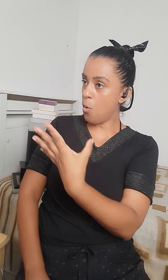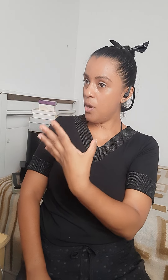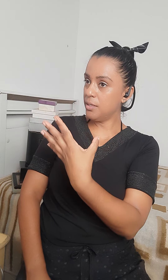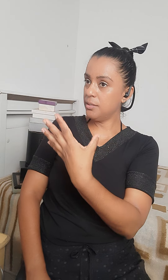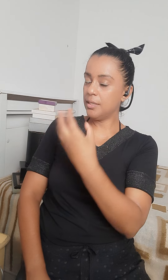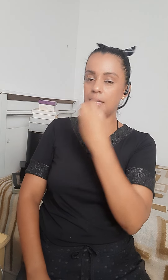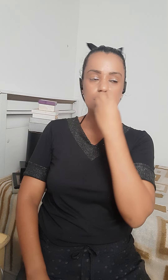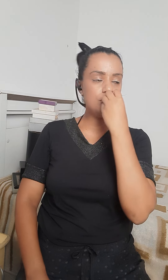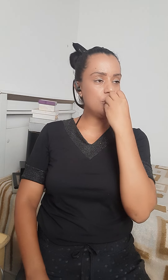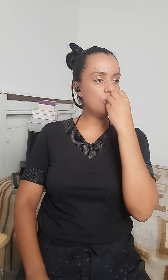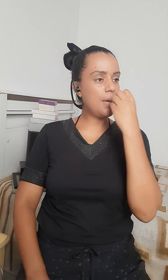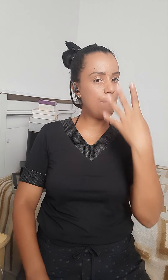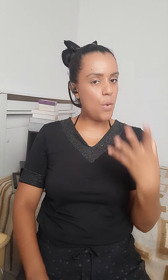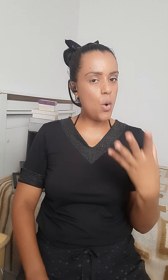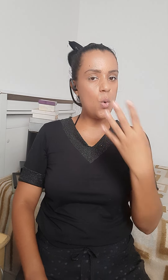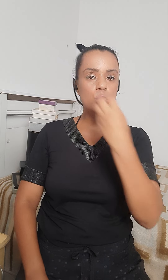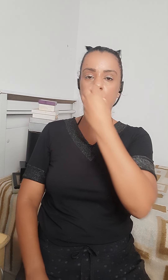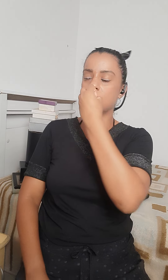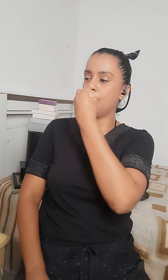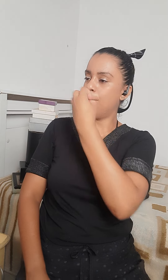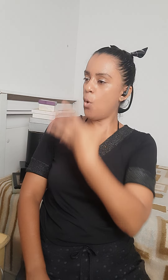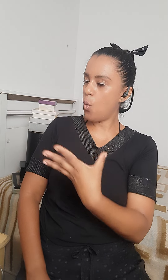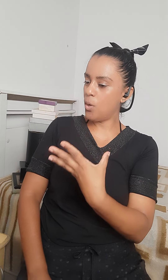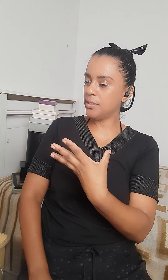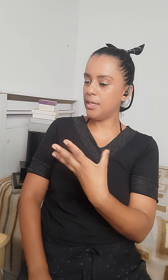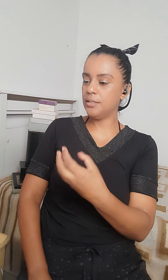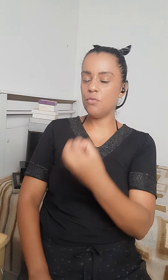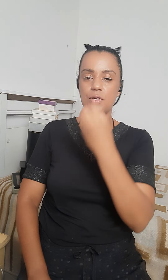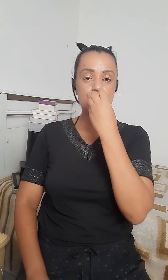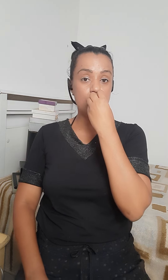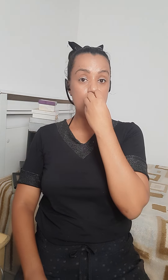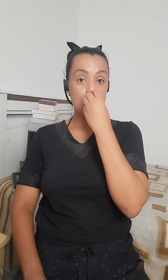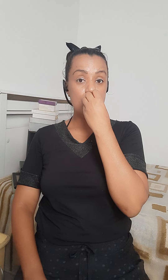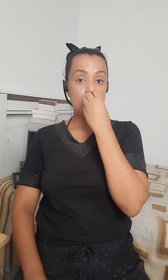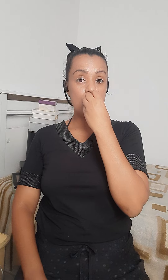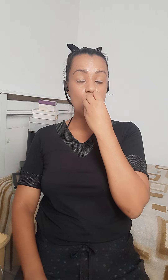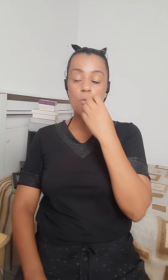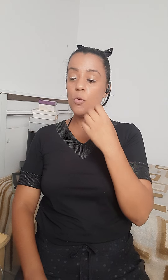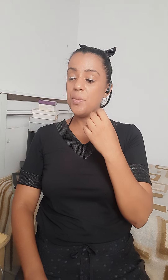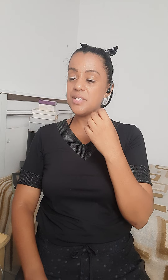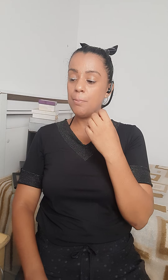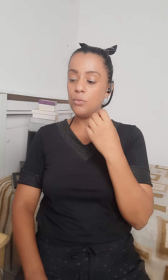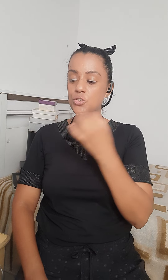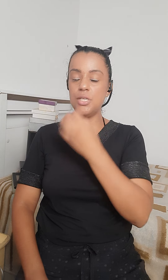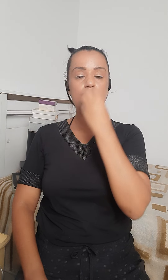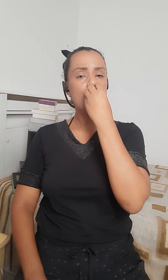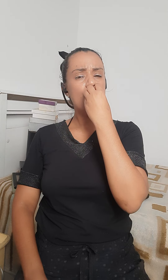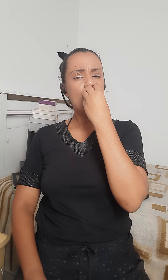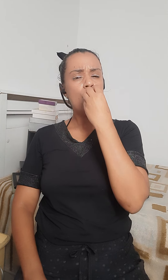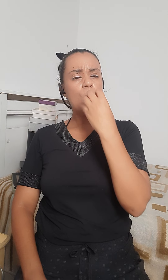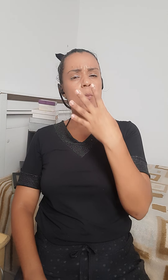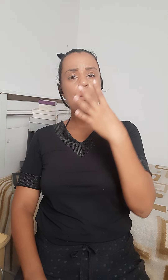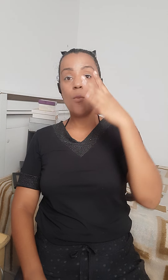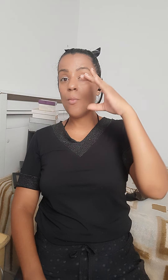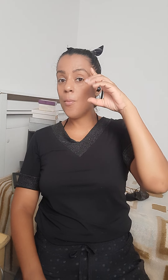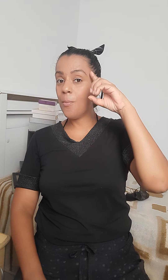boa, tá? Tudo que é bom, tudo que é boa, tá? Então faço, ó. Vamos começar pelo dia?